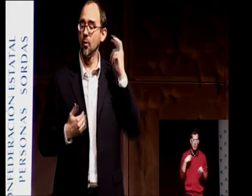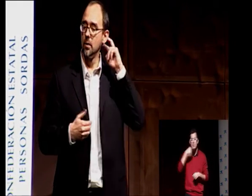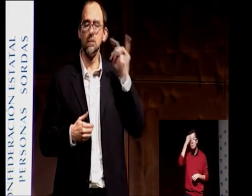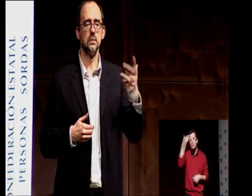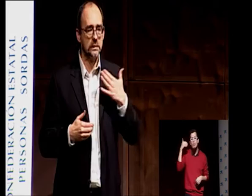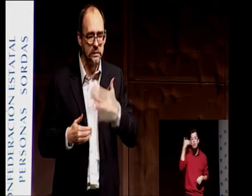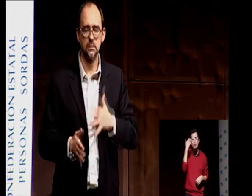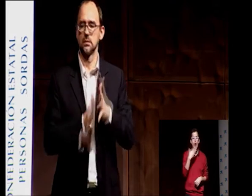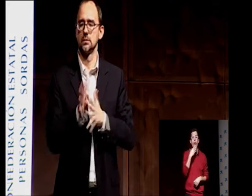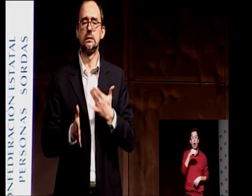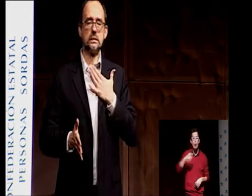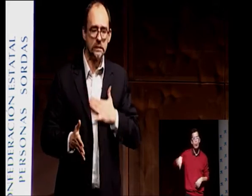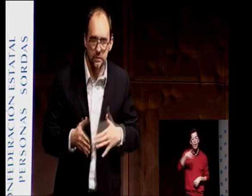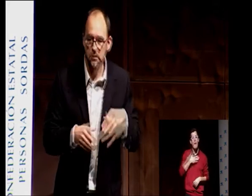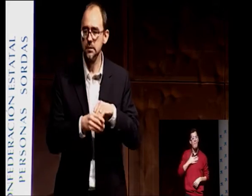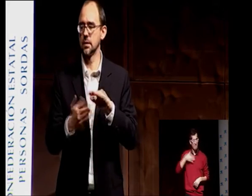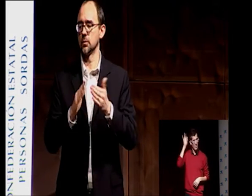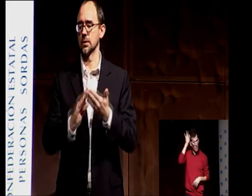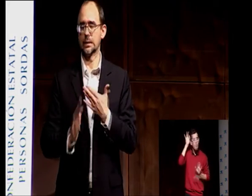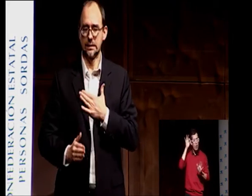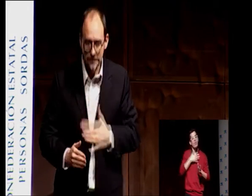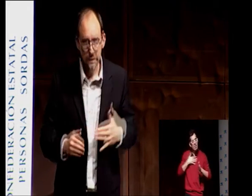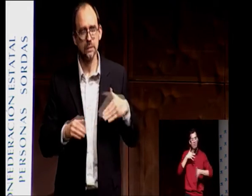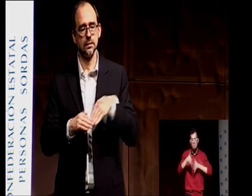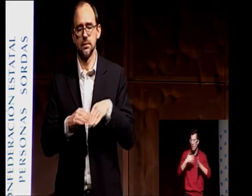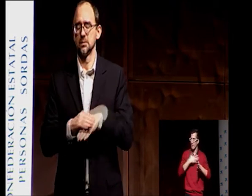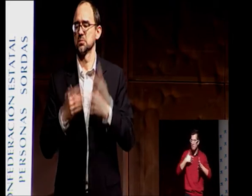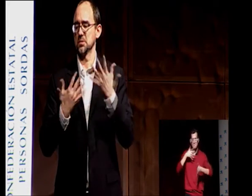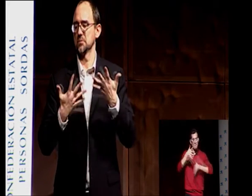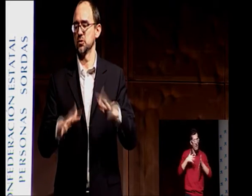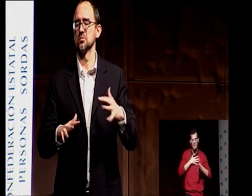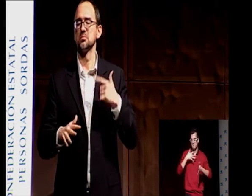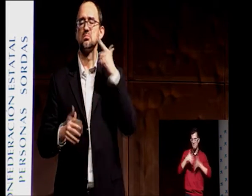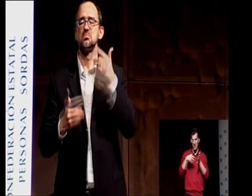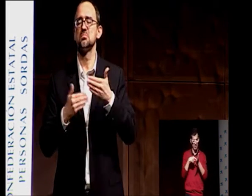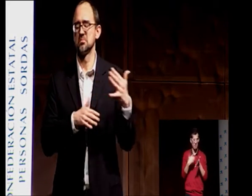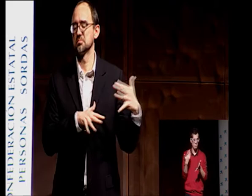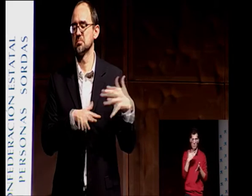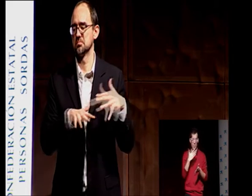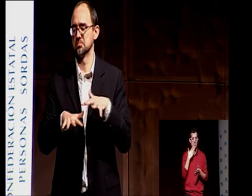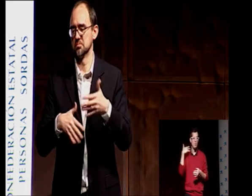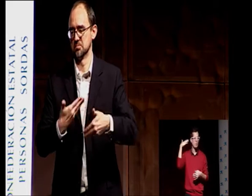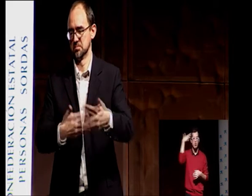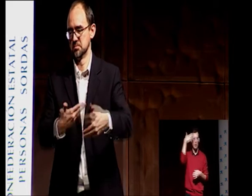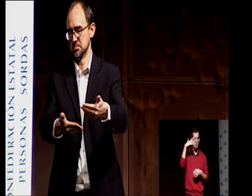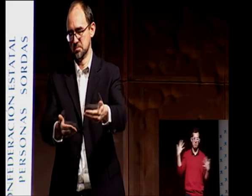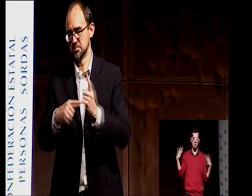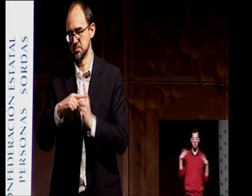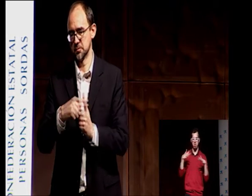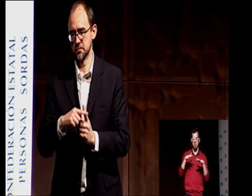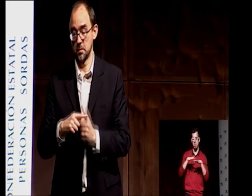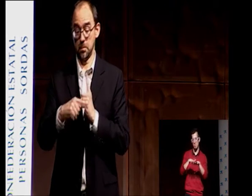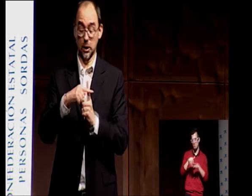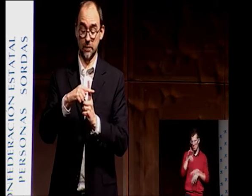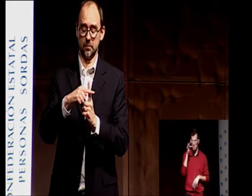futuro o no futuro del implante coclear todo el mundo estará implantado Pues sinceramente lo dudo ahora todo el mundo